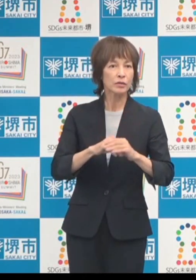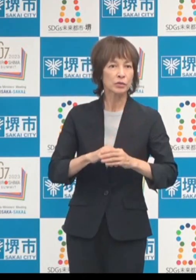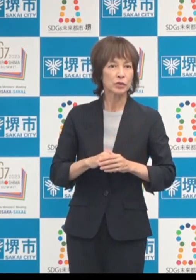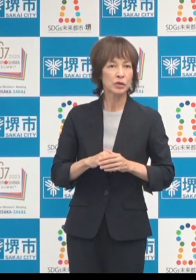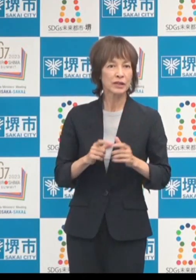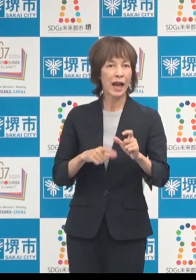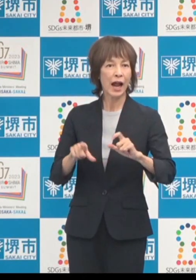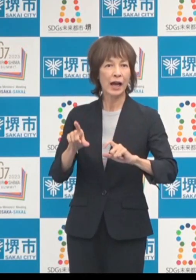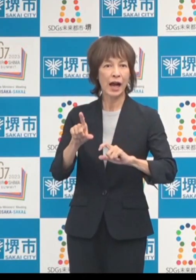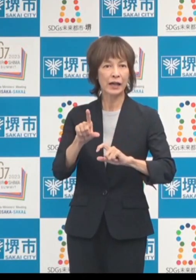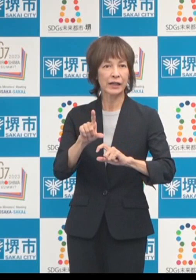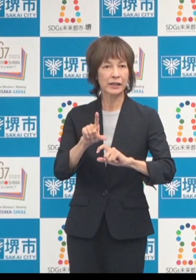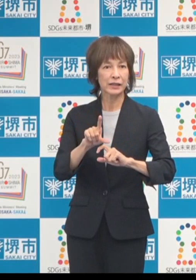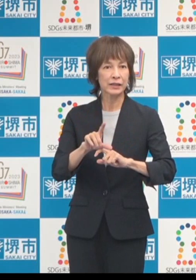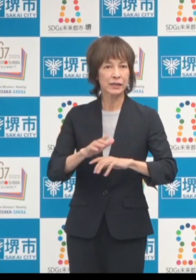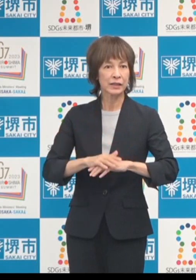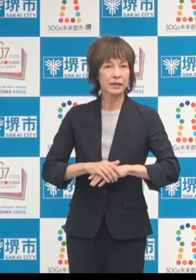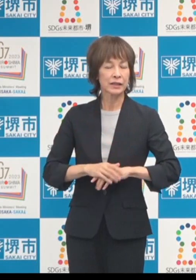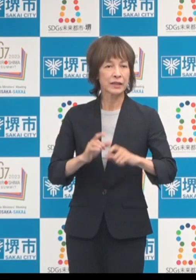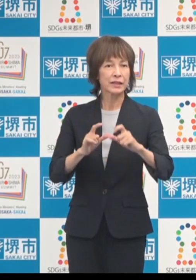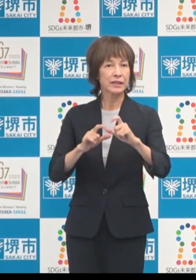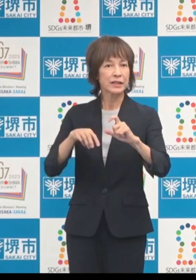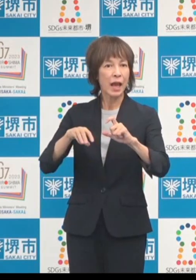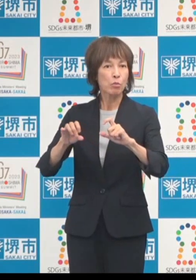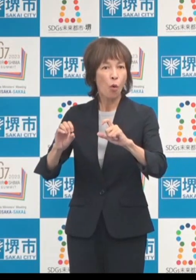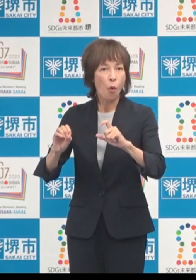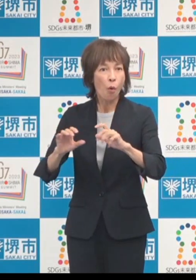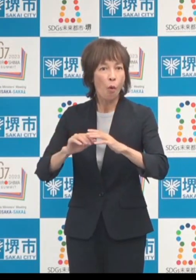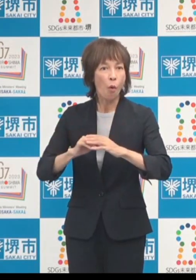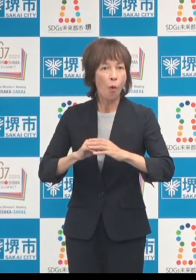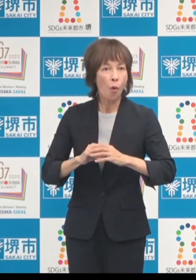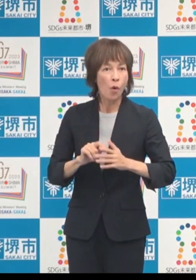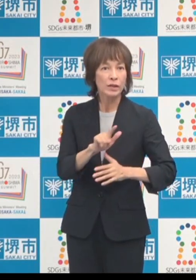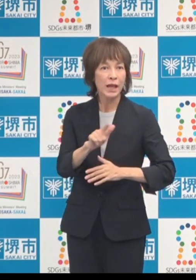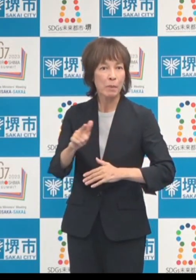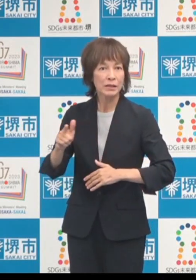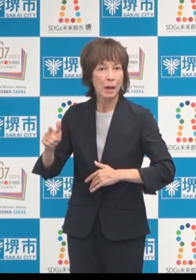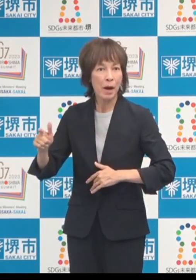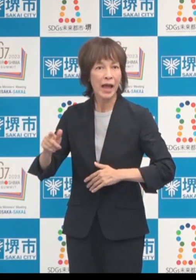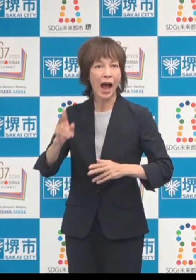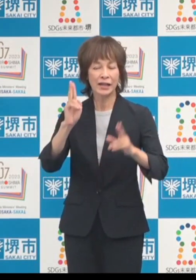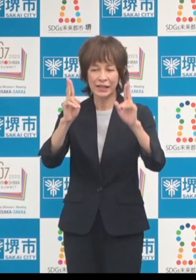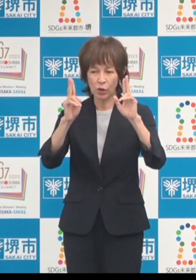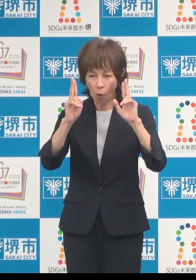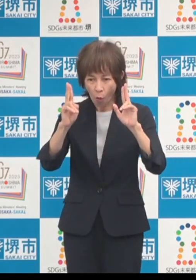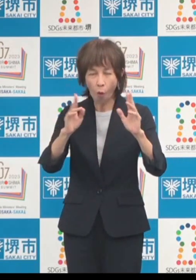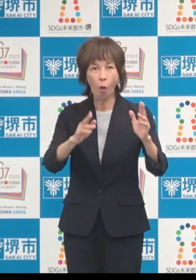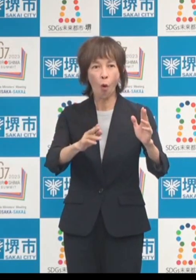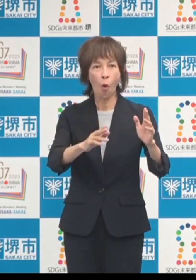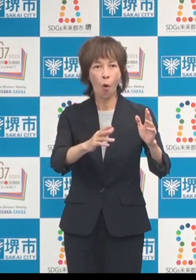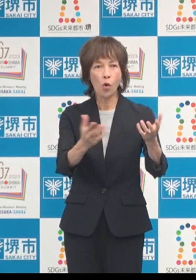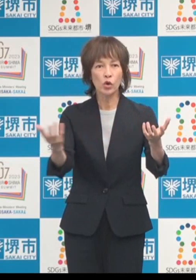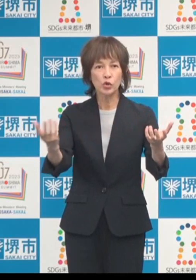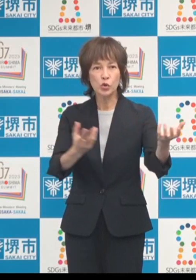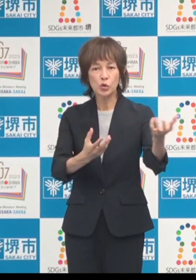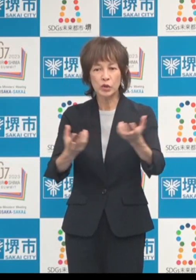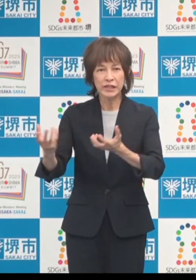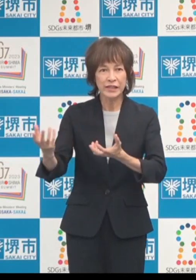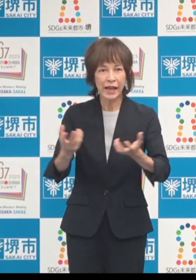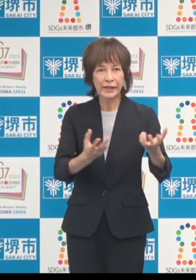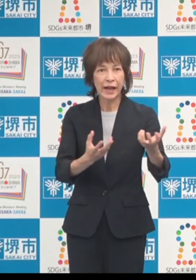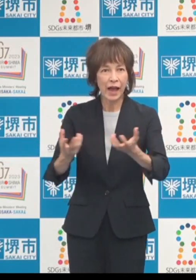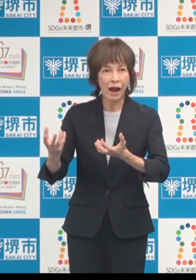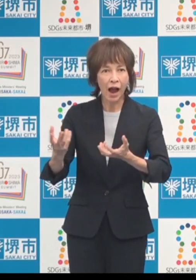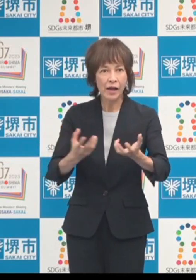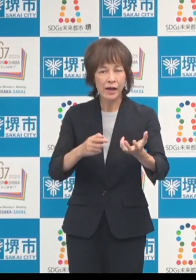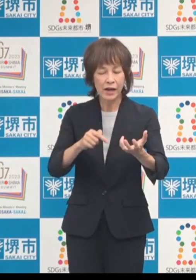おかつ、まあ、GMO とか、まあ、これまでさまざまな企業を誘致してきた中でいろいろその誘